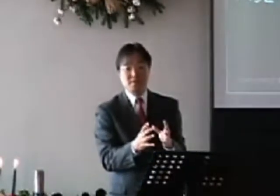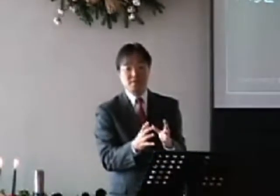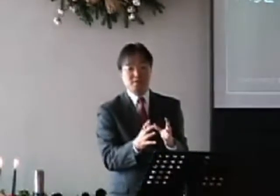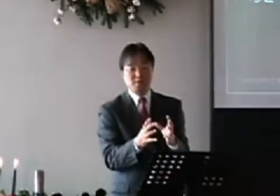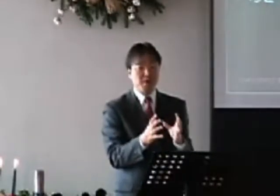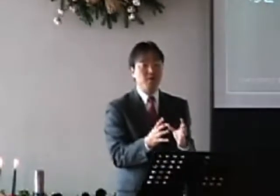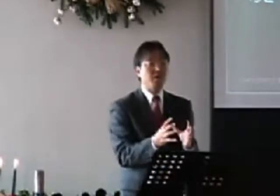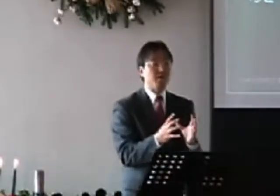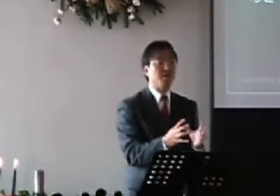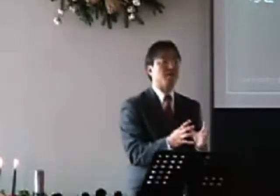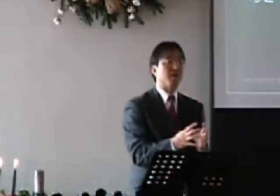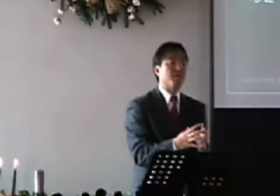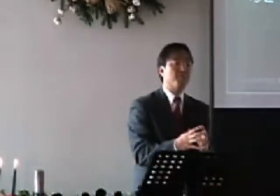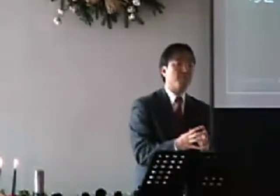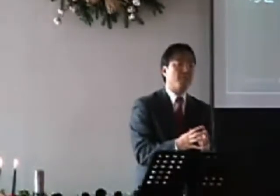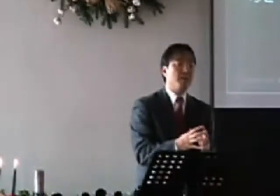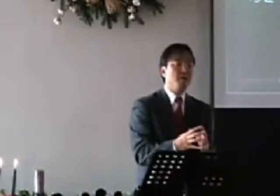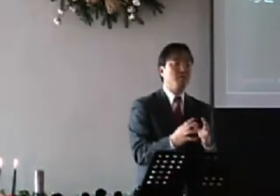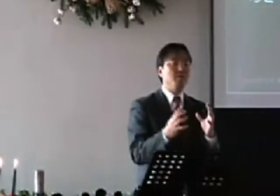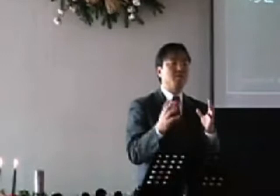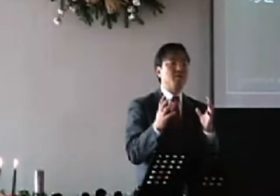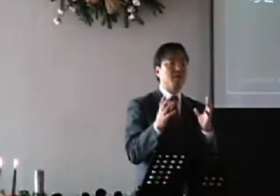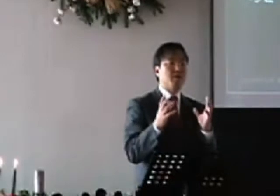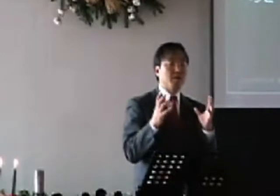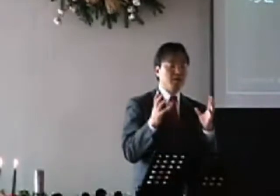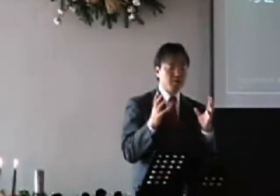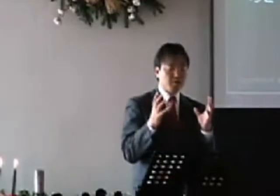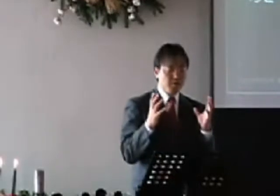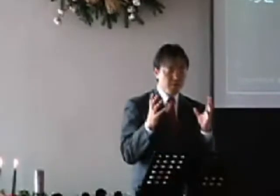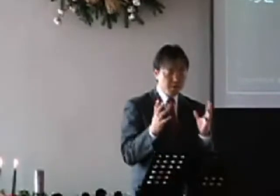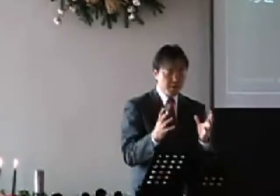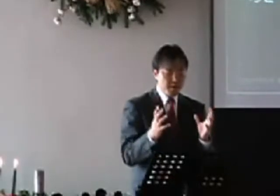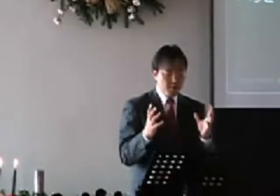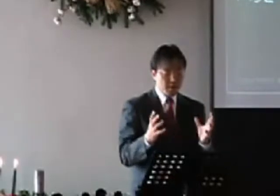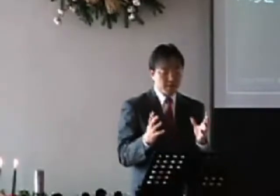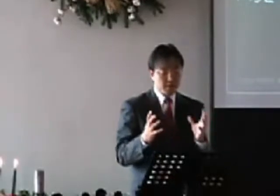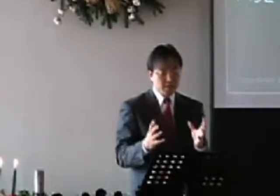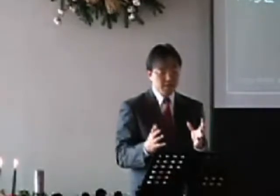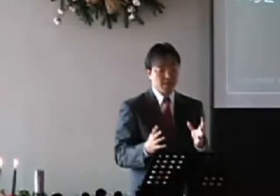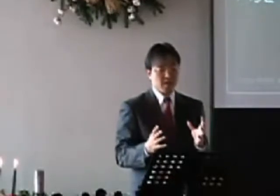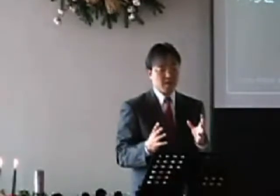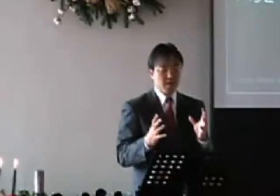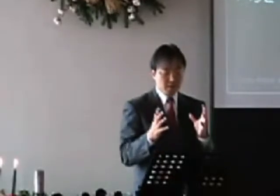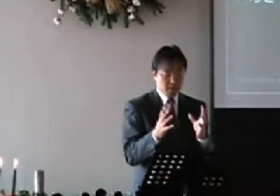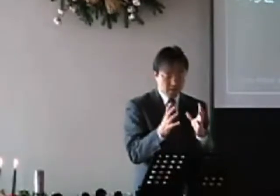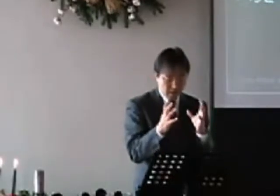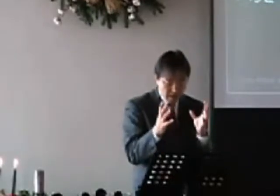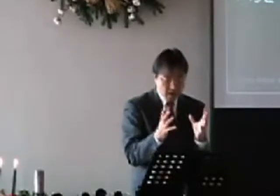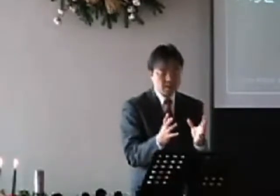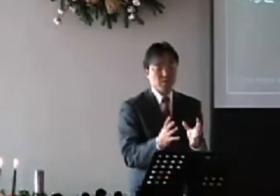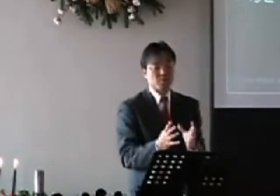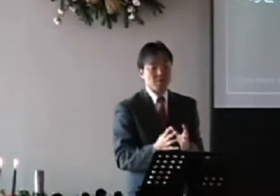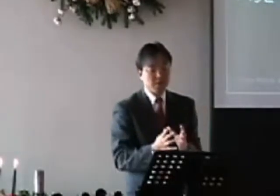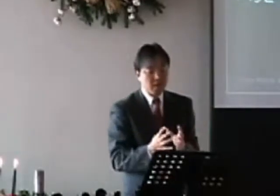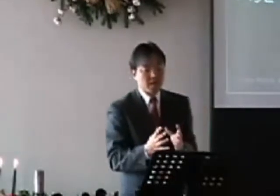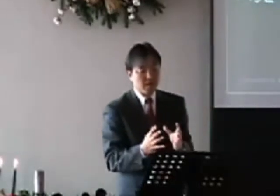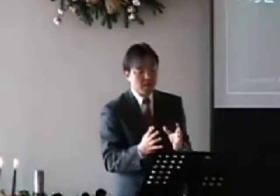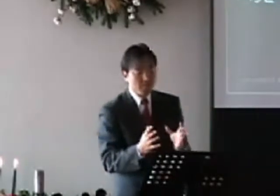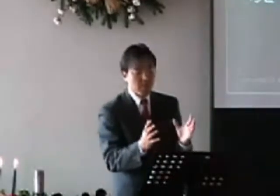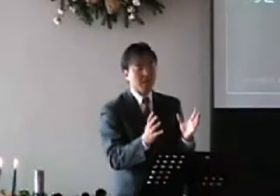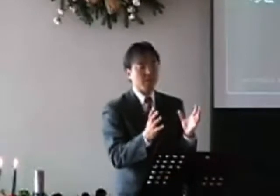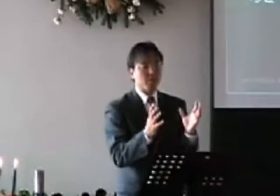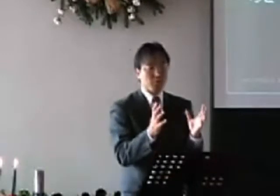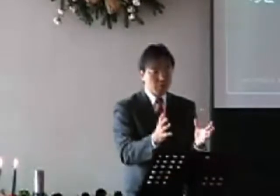赤ちゃんって一番弱いでしょ、ね、何の反抗もできない、一番弱い、小さ